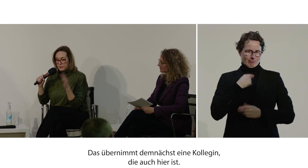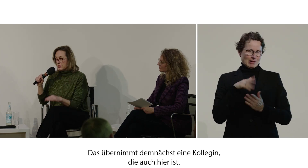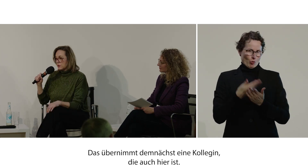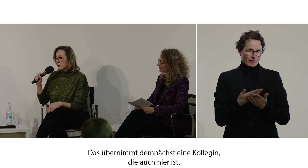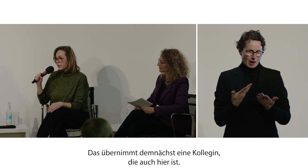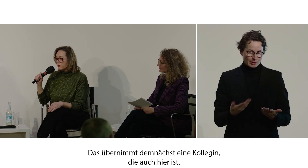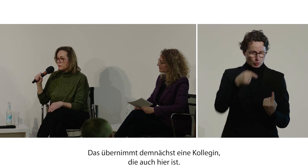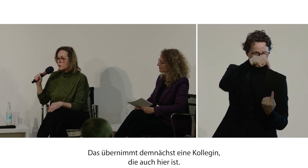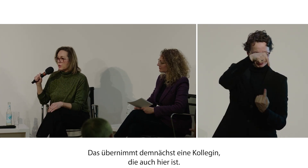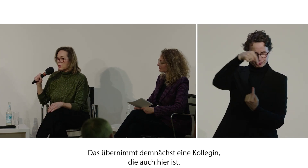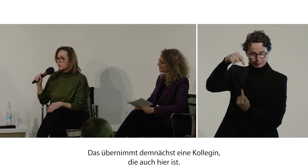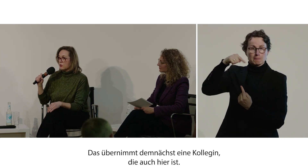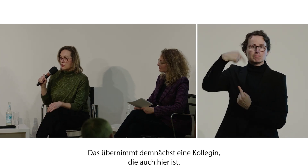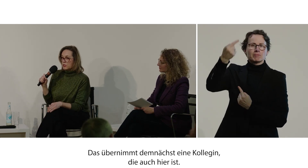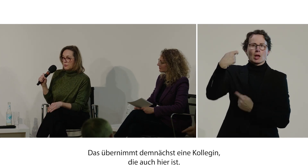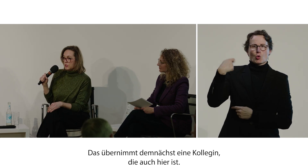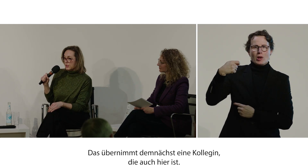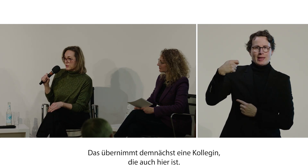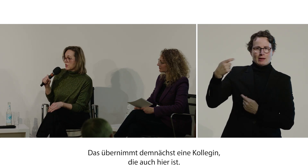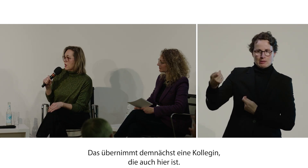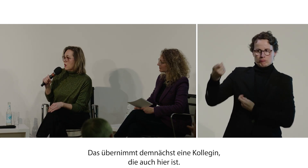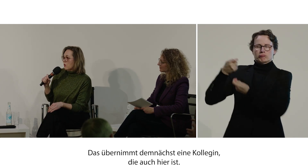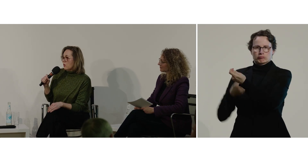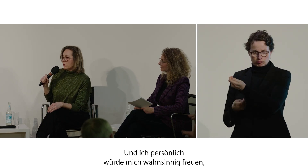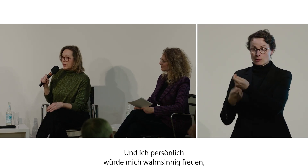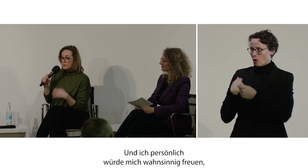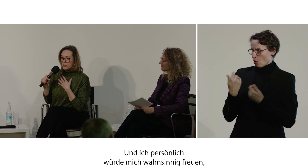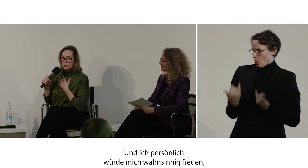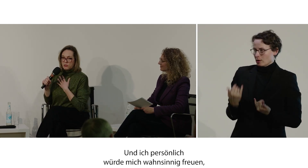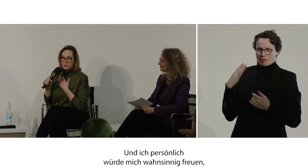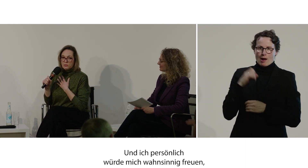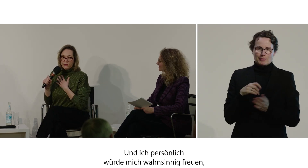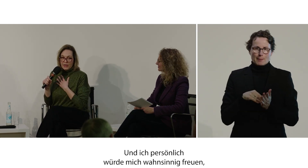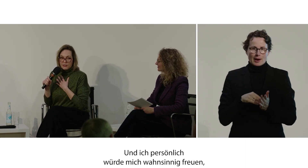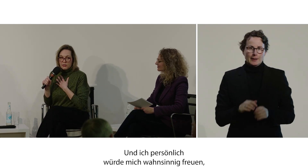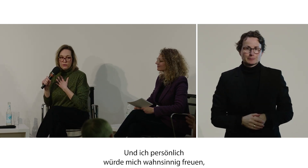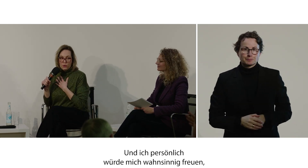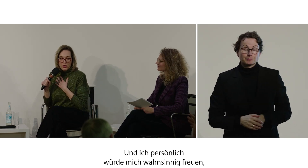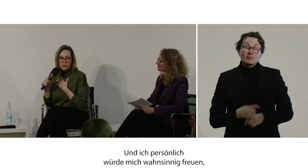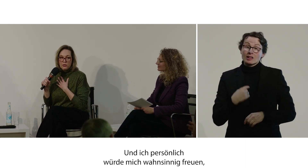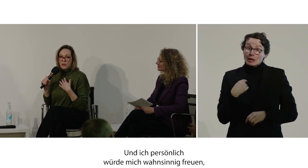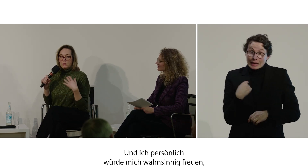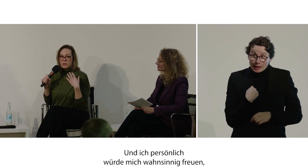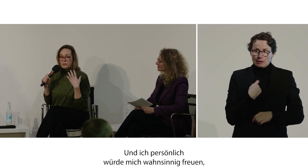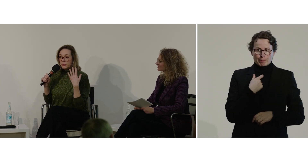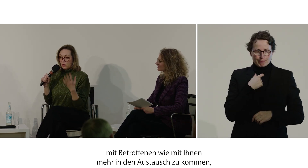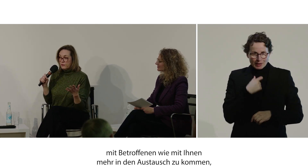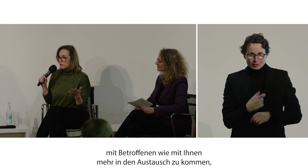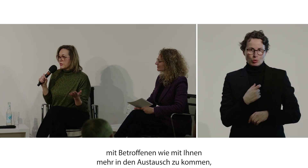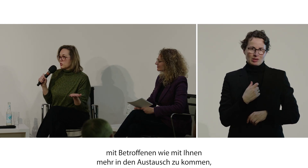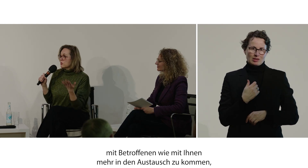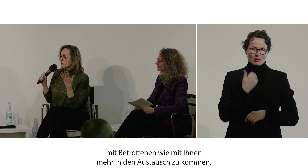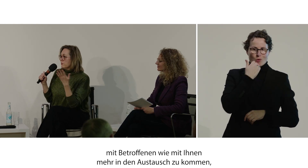wird demnächst eine Kollegin von mir übernehmen, die auch heute Abend hier ist. Und ich persönlich würde mich wahnsinnig freuen, mit